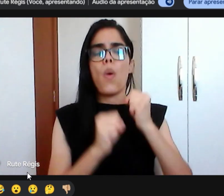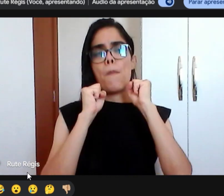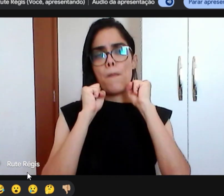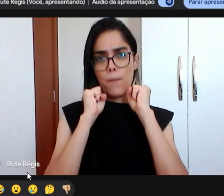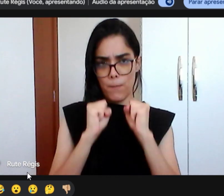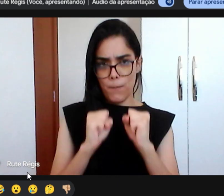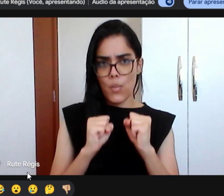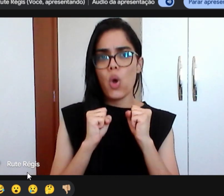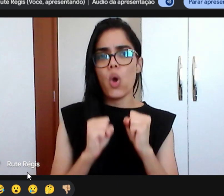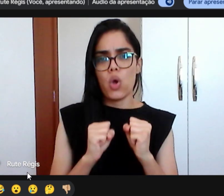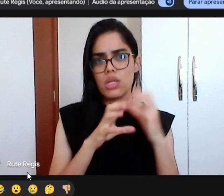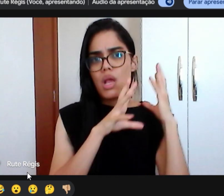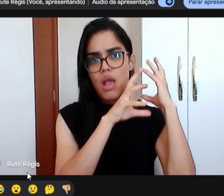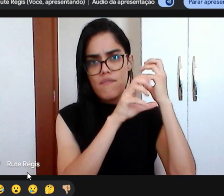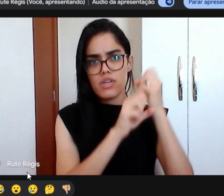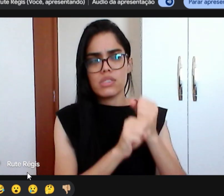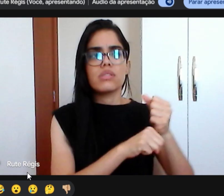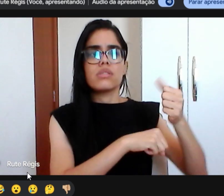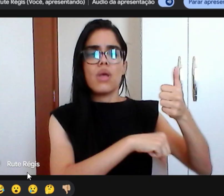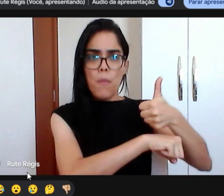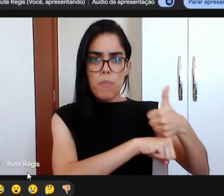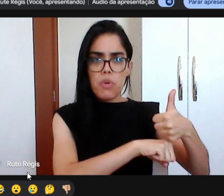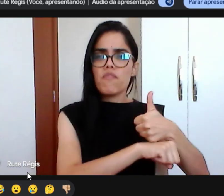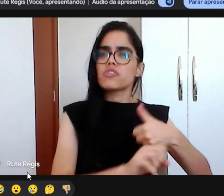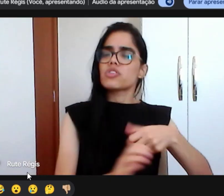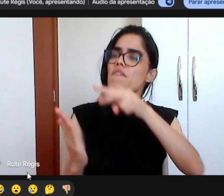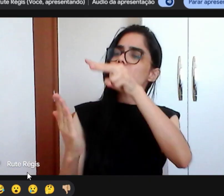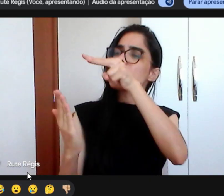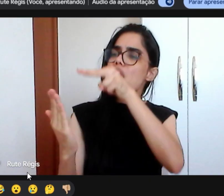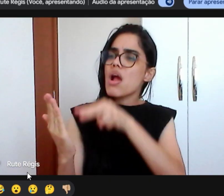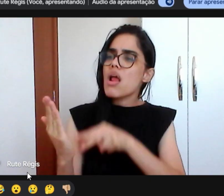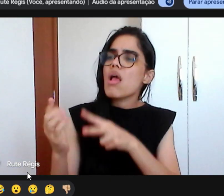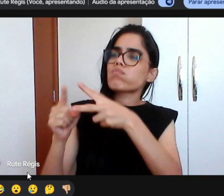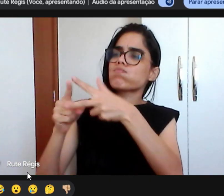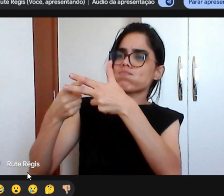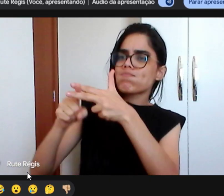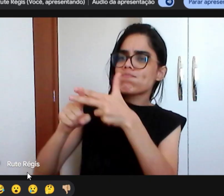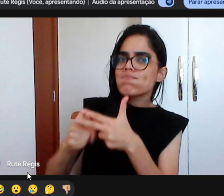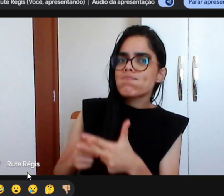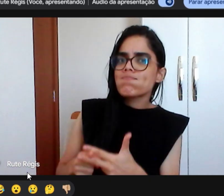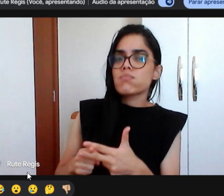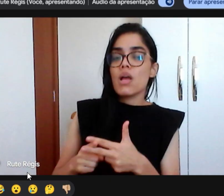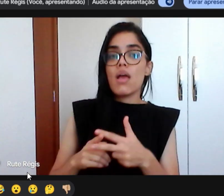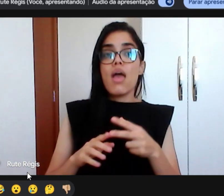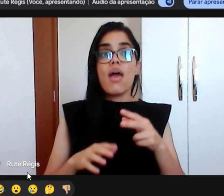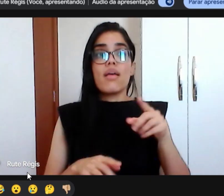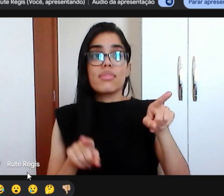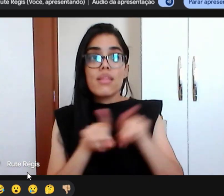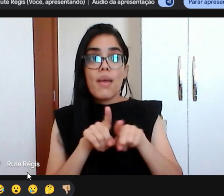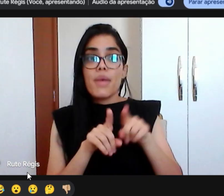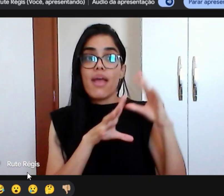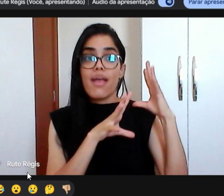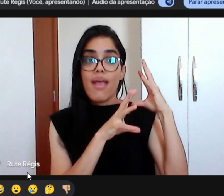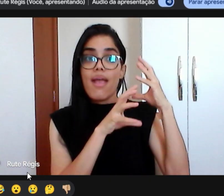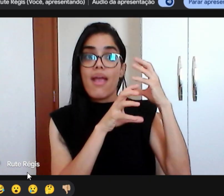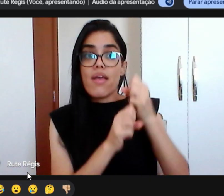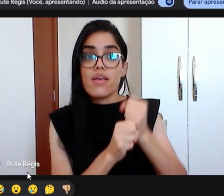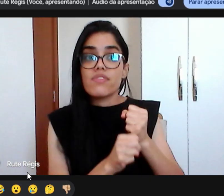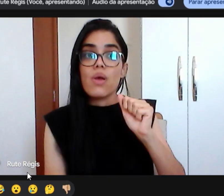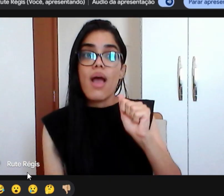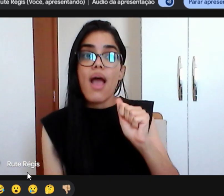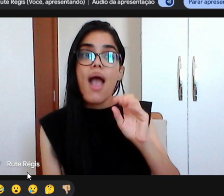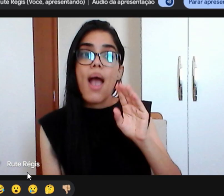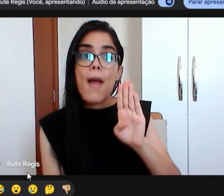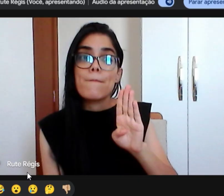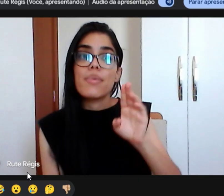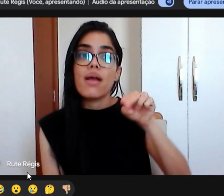isso. Posso fazer a revisão, posso solicitar um profissional fazer a revisão do meu texto, as correções?